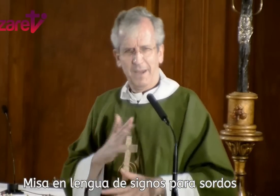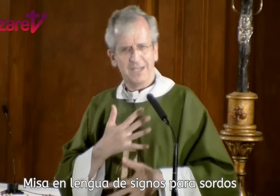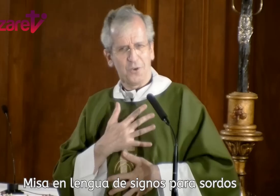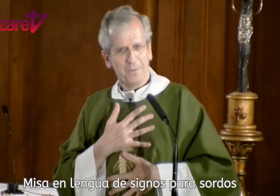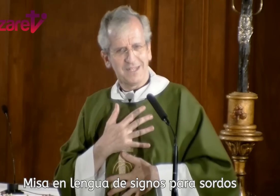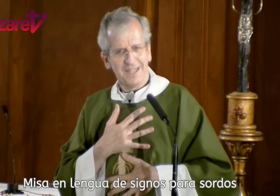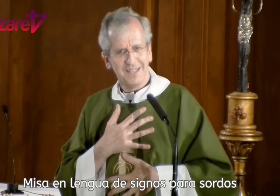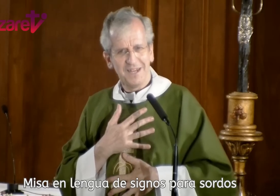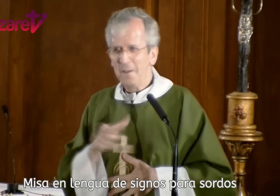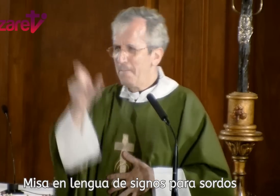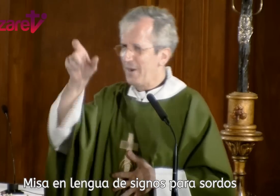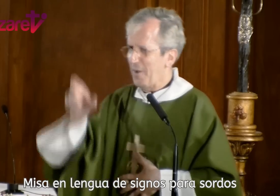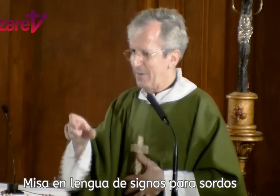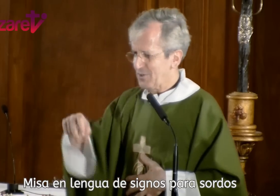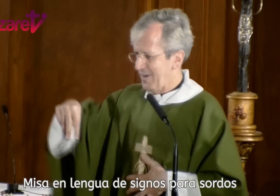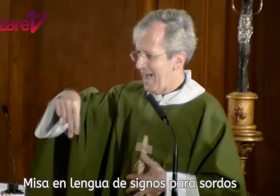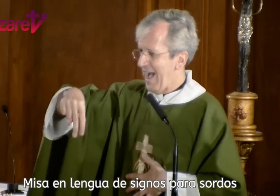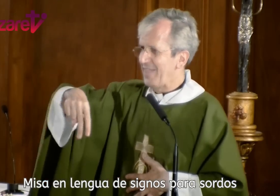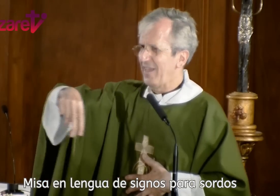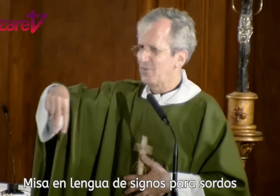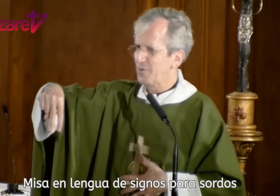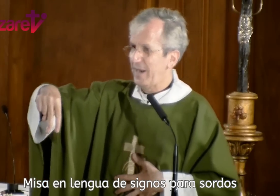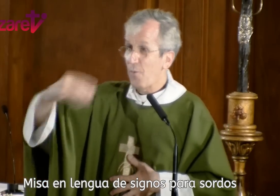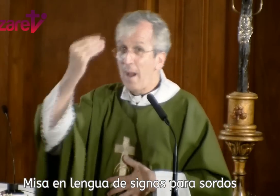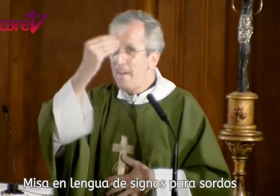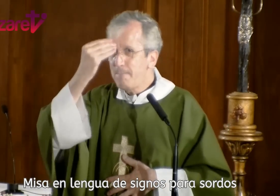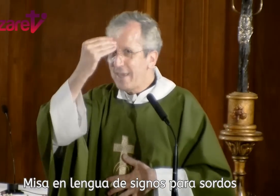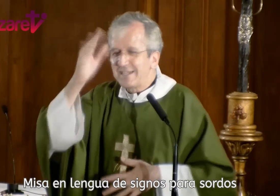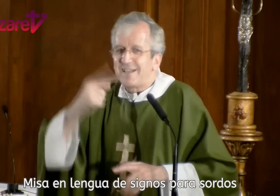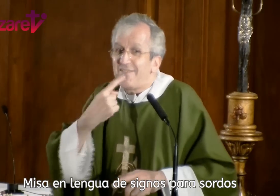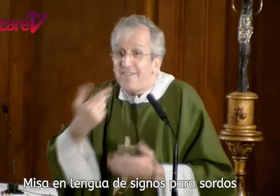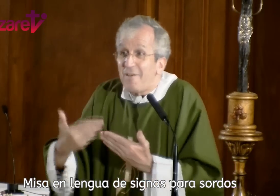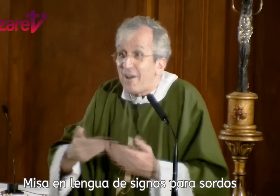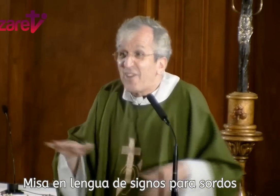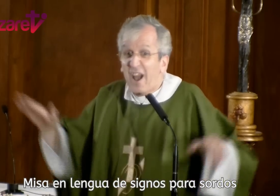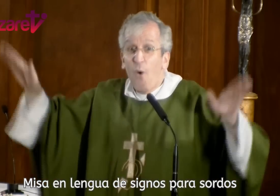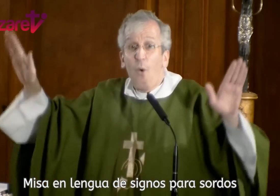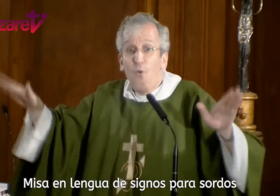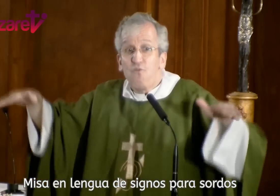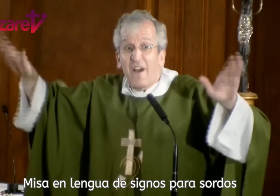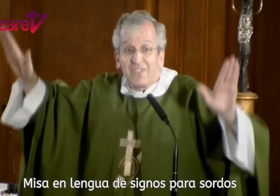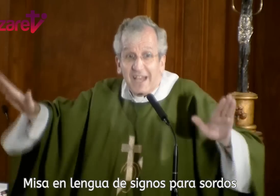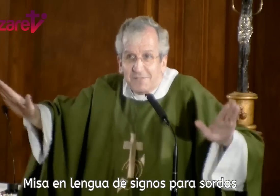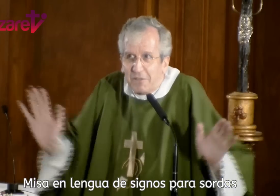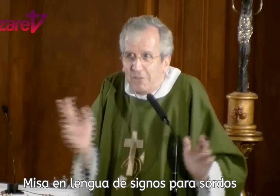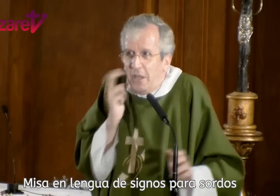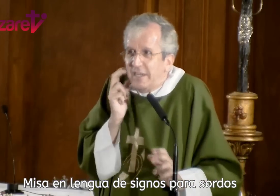Vaya sorpresa que tienen ver a una persona andando sobre el agua. Piensan, dice el Evangelio, que era un fantasma, es decir, les